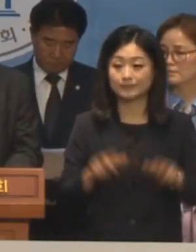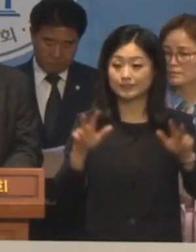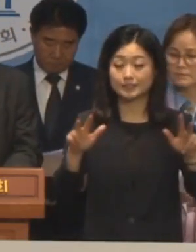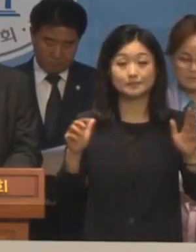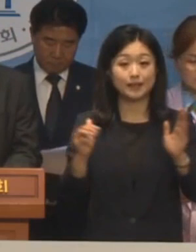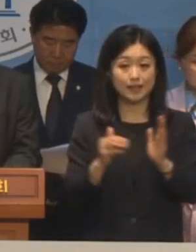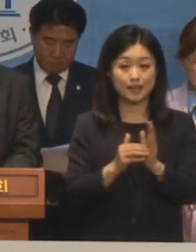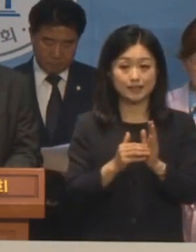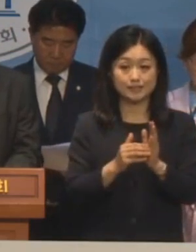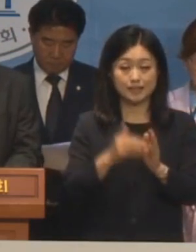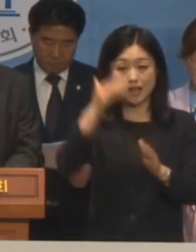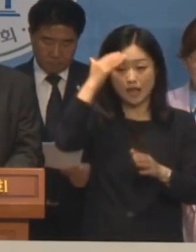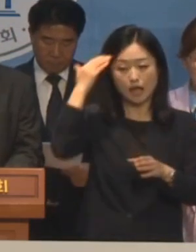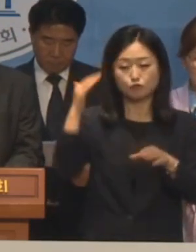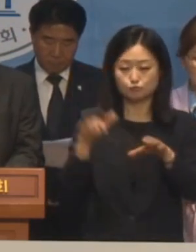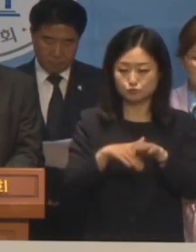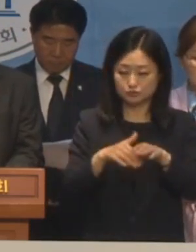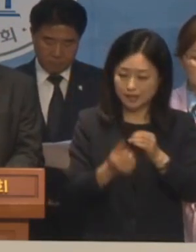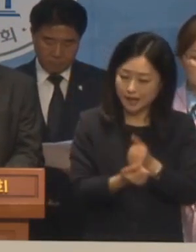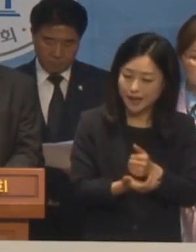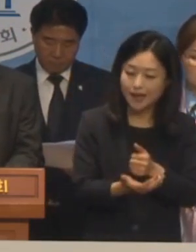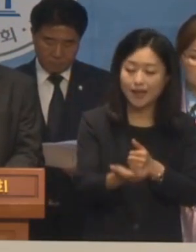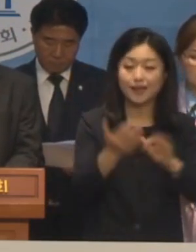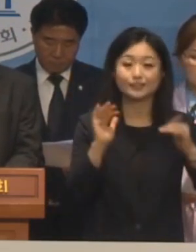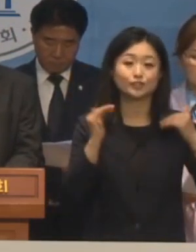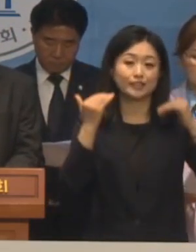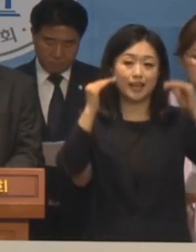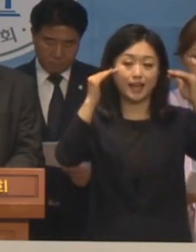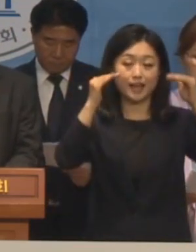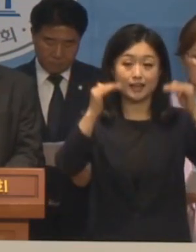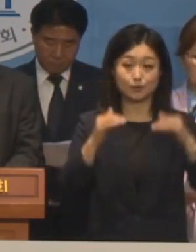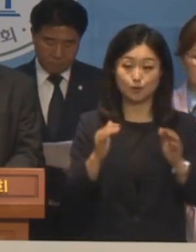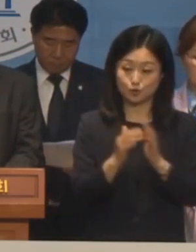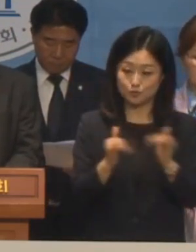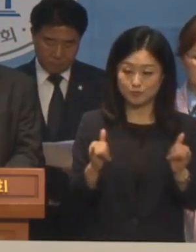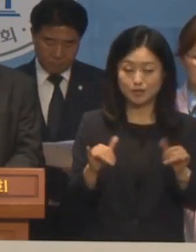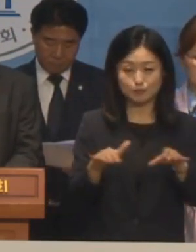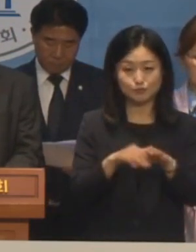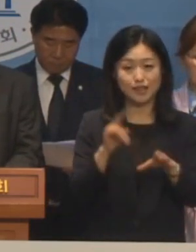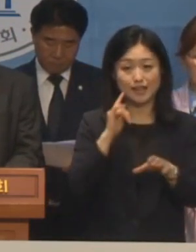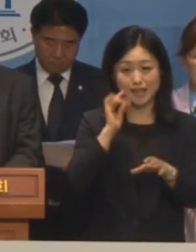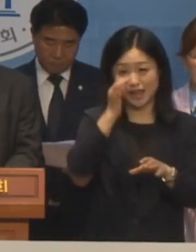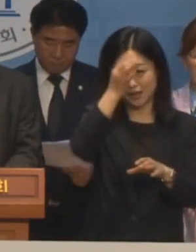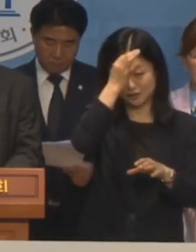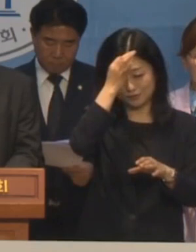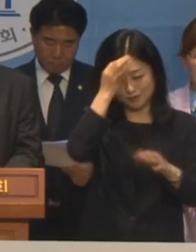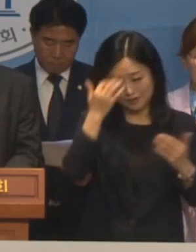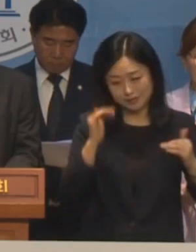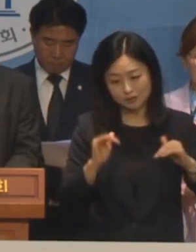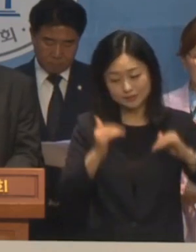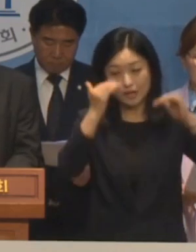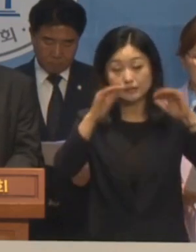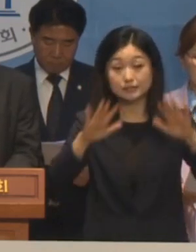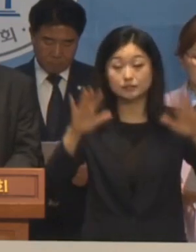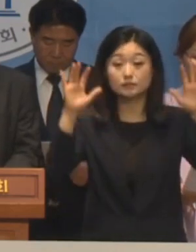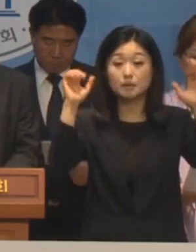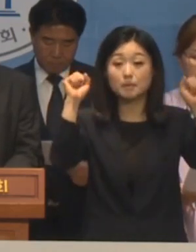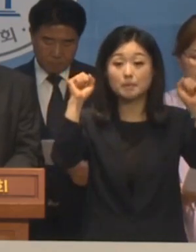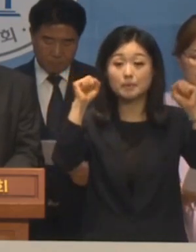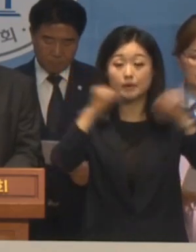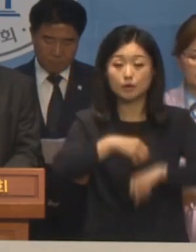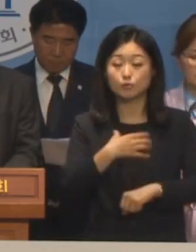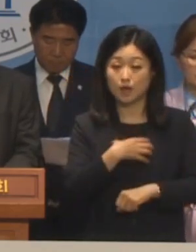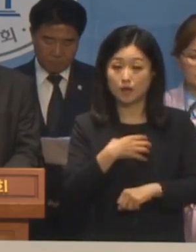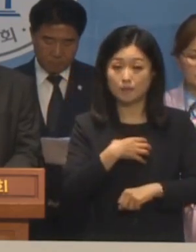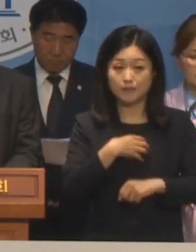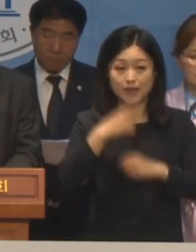그동안 한류 문화의 성장, 국민의 문화예술 향유의 토대가 붕괴될 위기에 놓인 것이다.